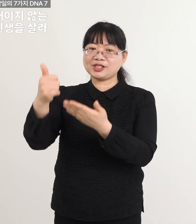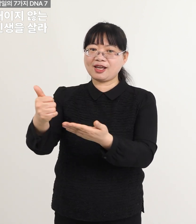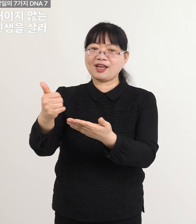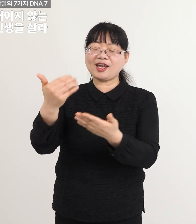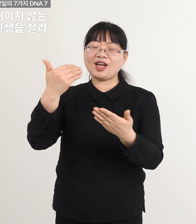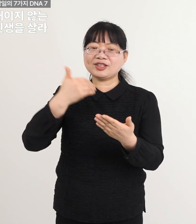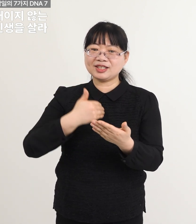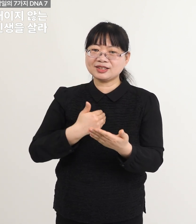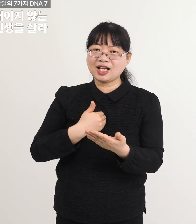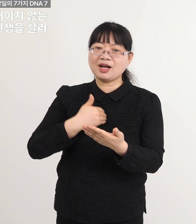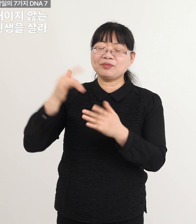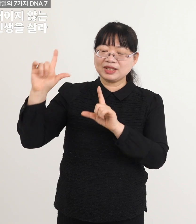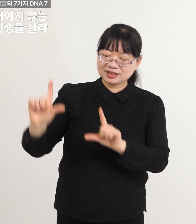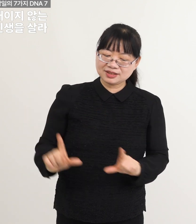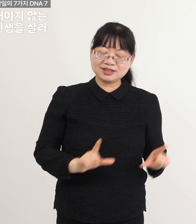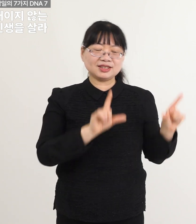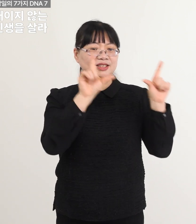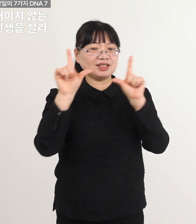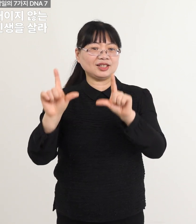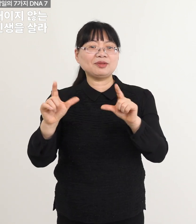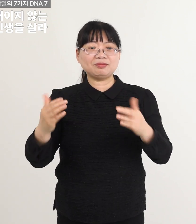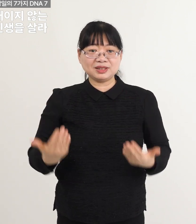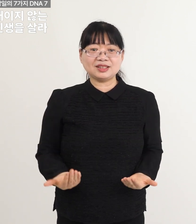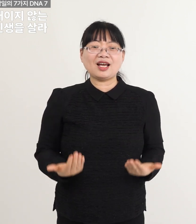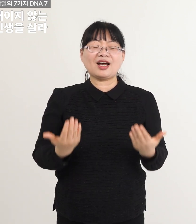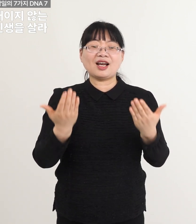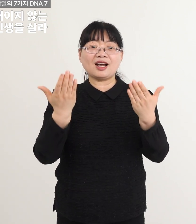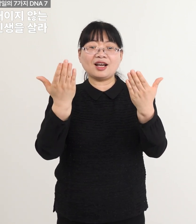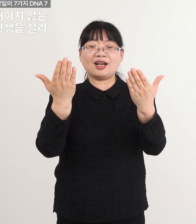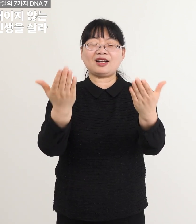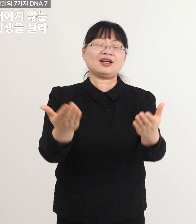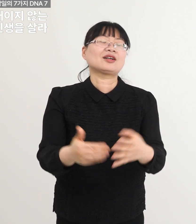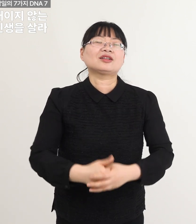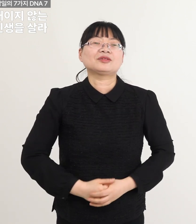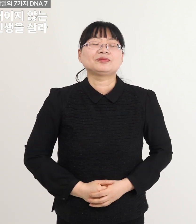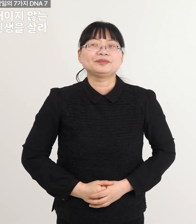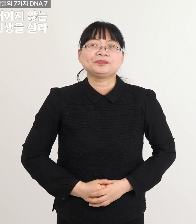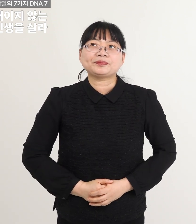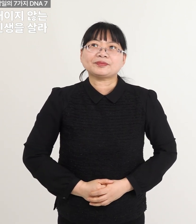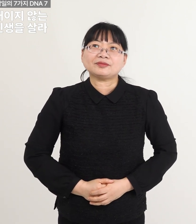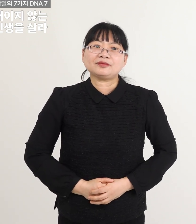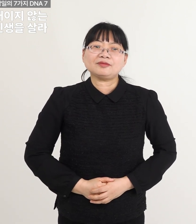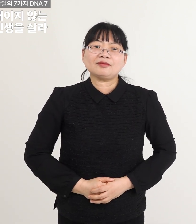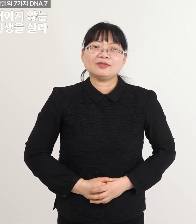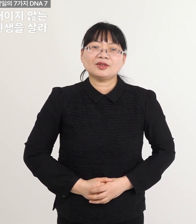우리 다시 한번 주께서 주신 모든 은혜